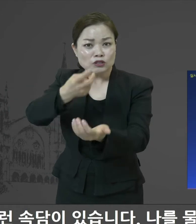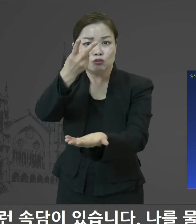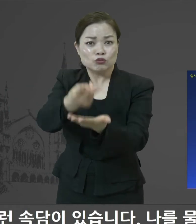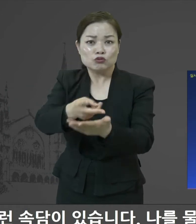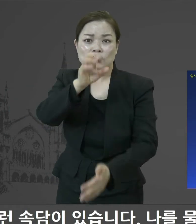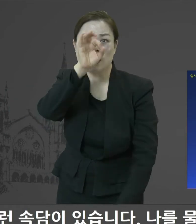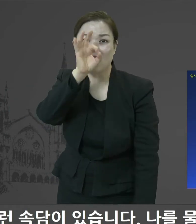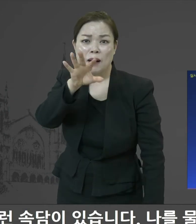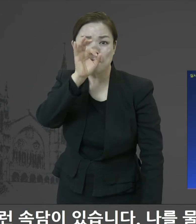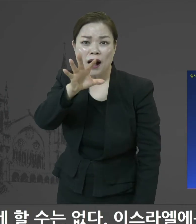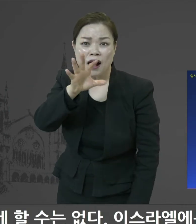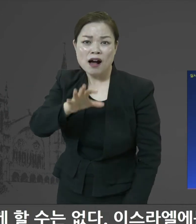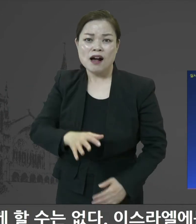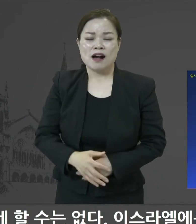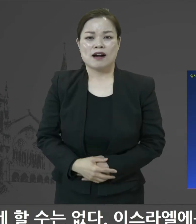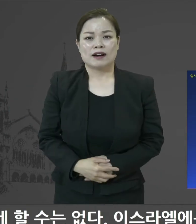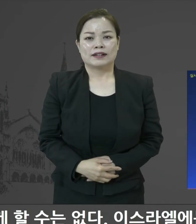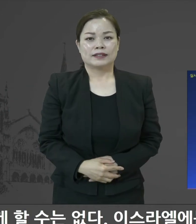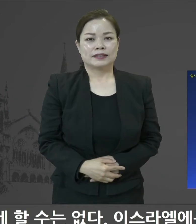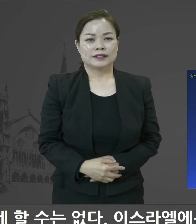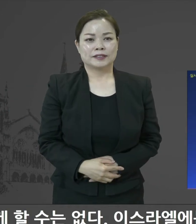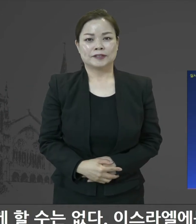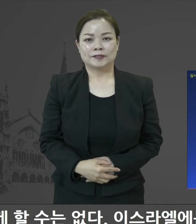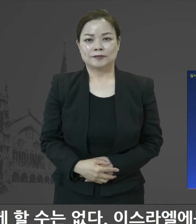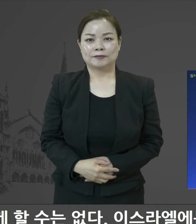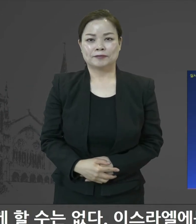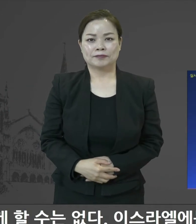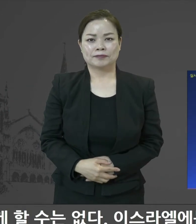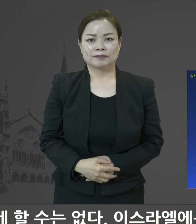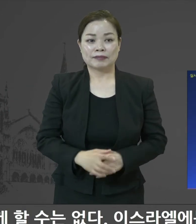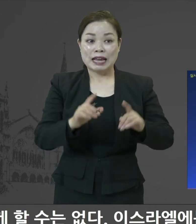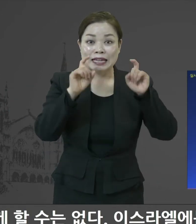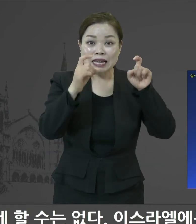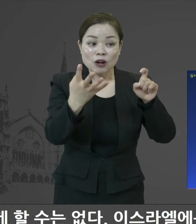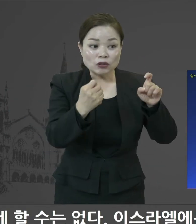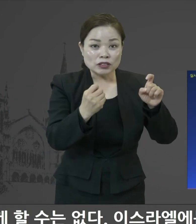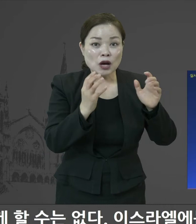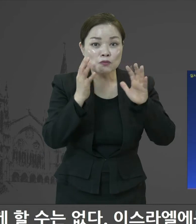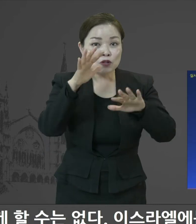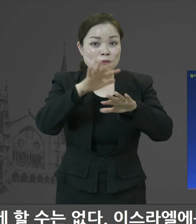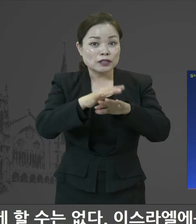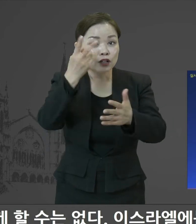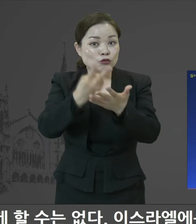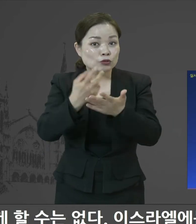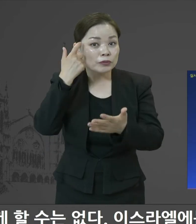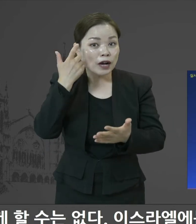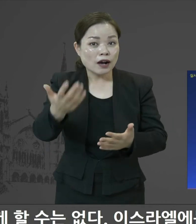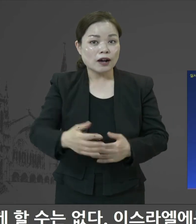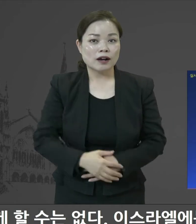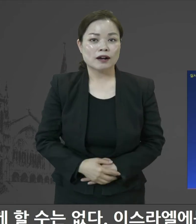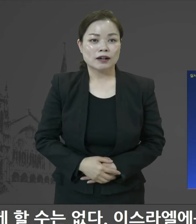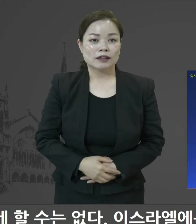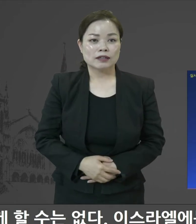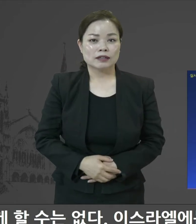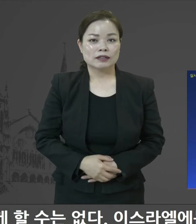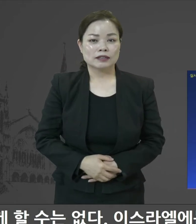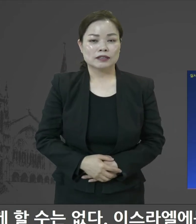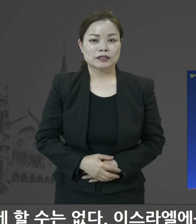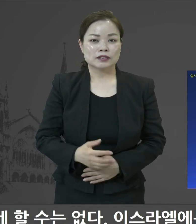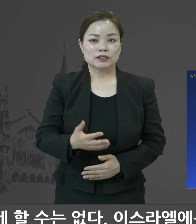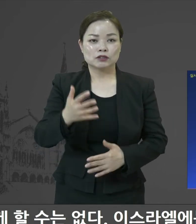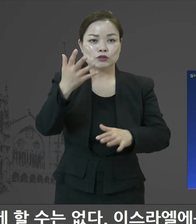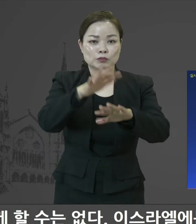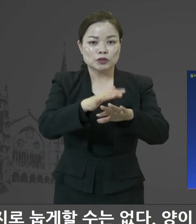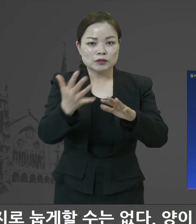눕게 만들 수는 없다라는 말이 있습니다. 양이 언제 풀밭에 눕는 줄 아십니까? 양이 풀밭에 누울